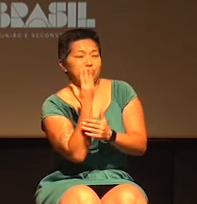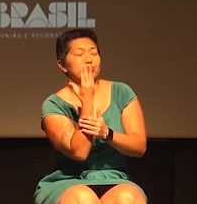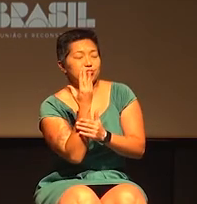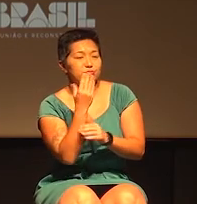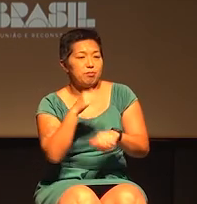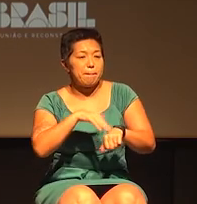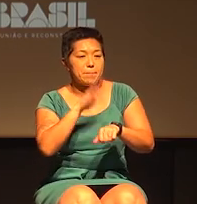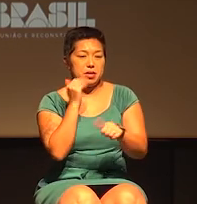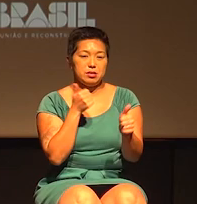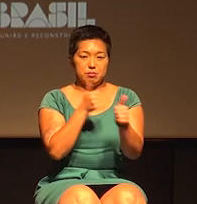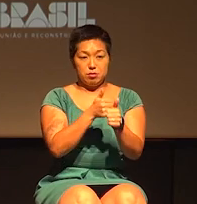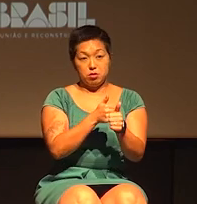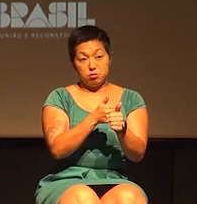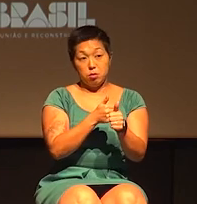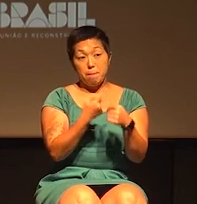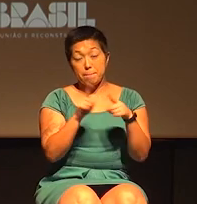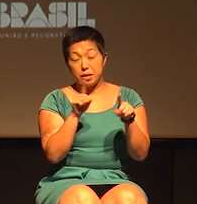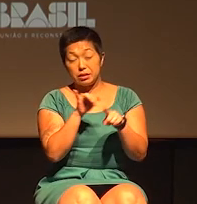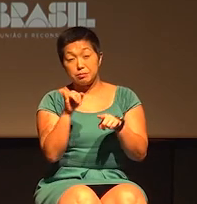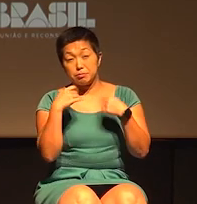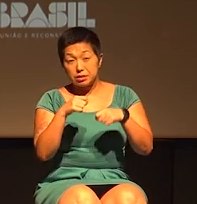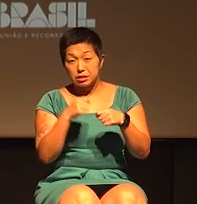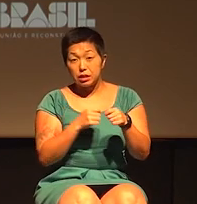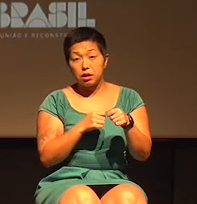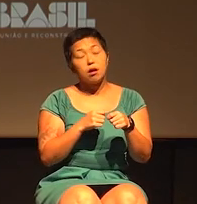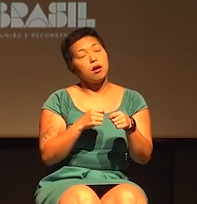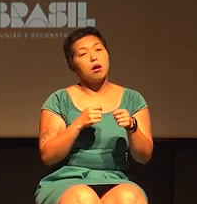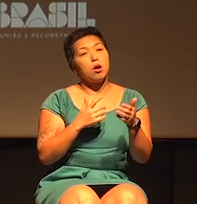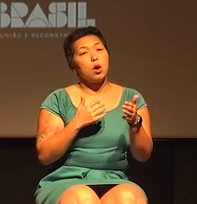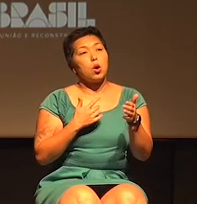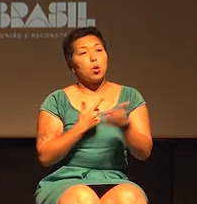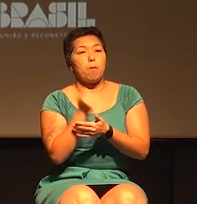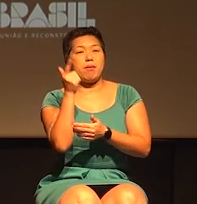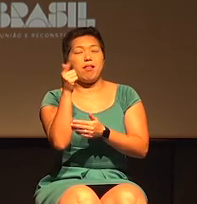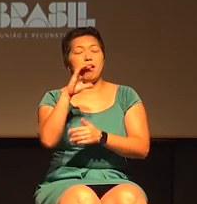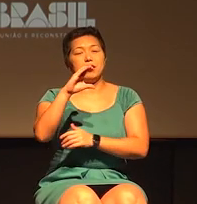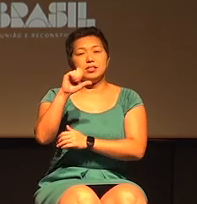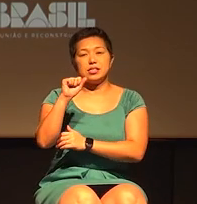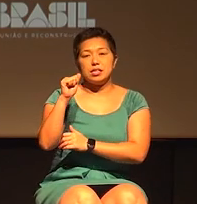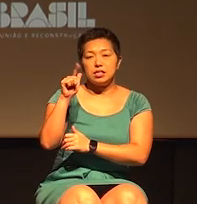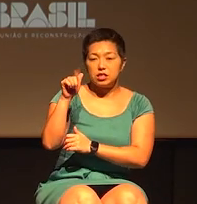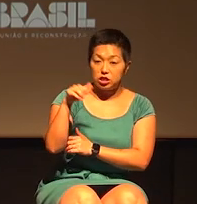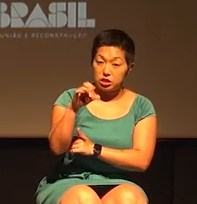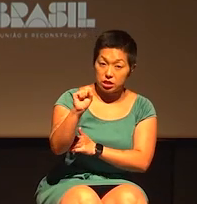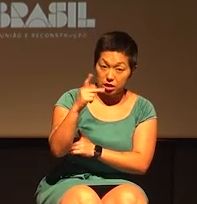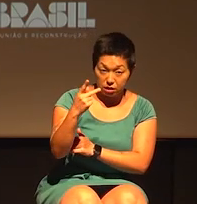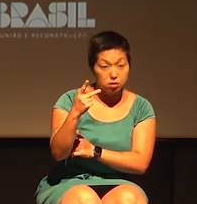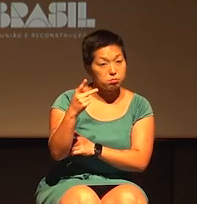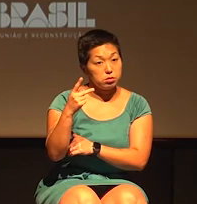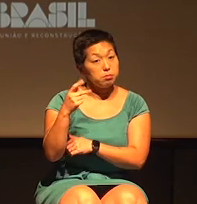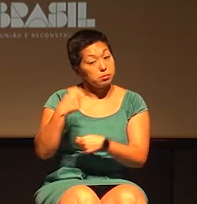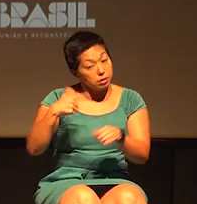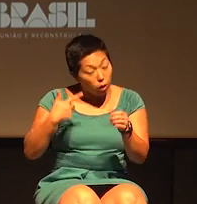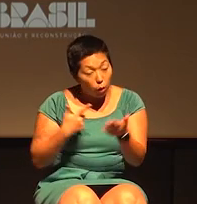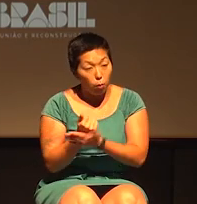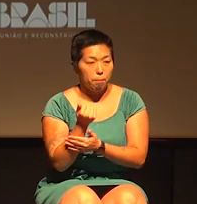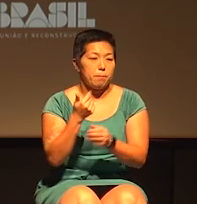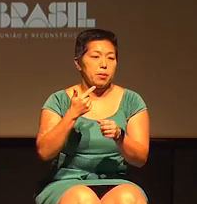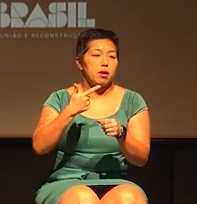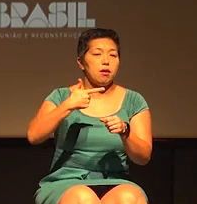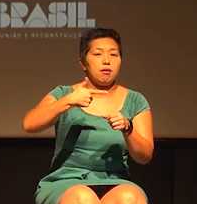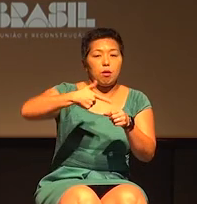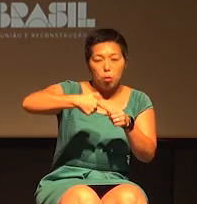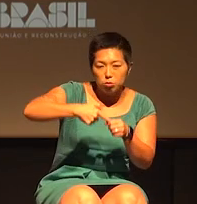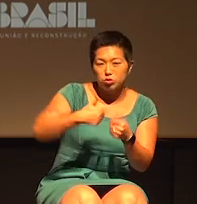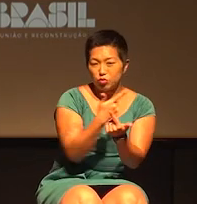enquanto isso vai ter que nascer a jesp vai ter que ter um carro vai ter que ter não pode deixar de comprar por falta de combustível então foi